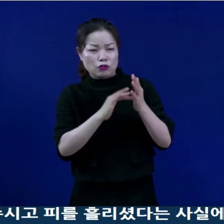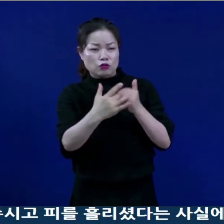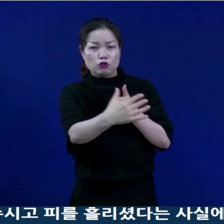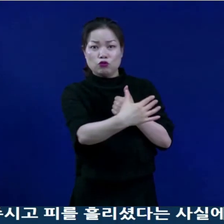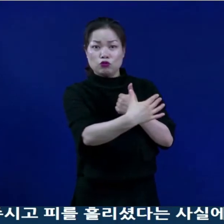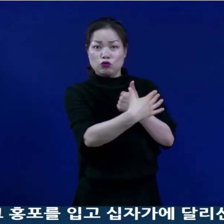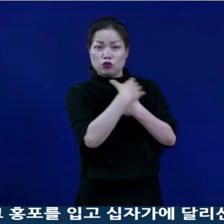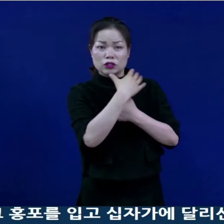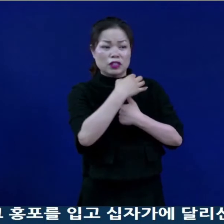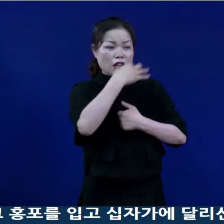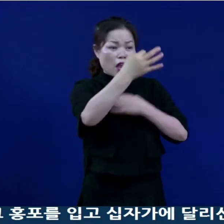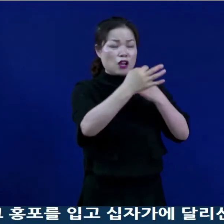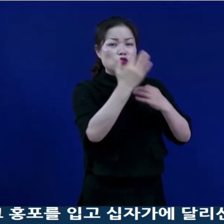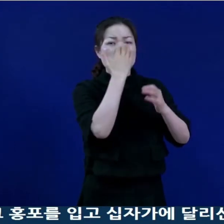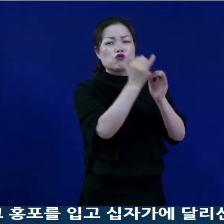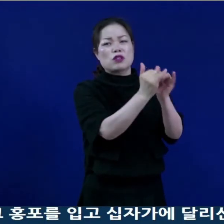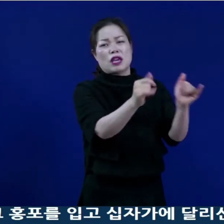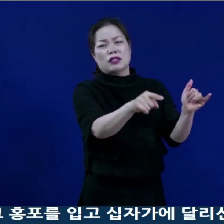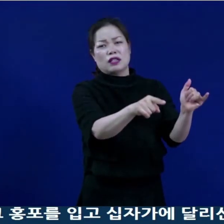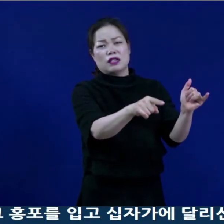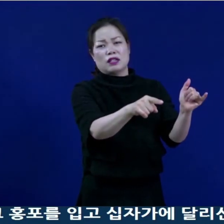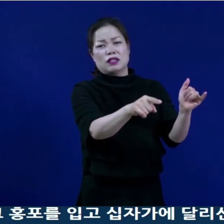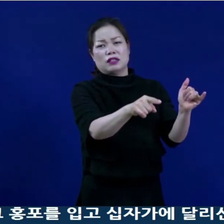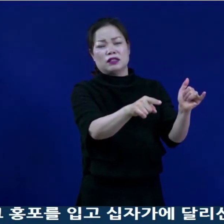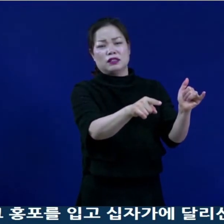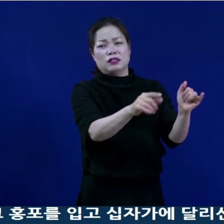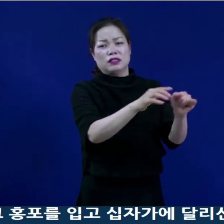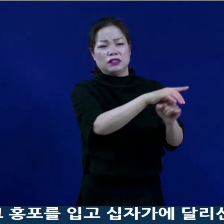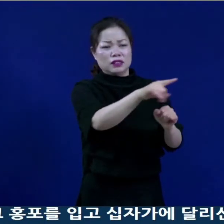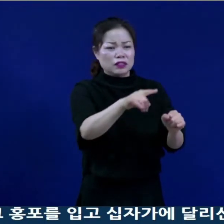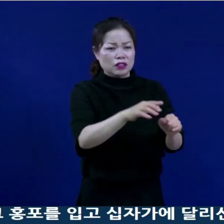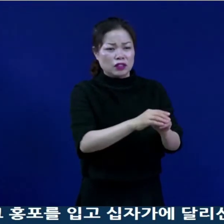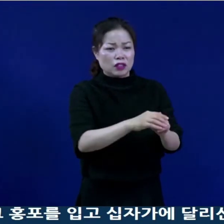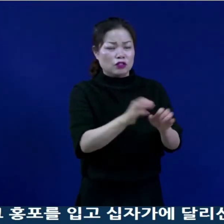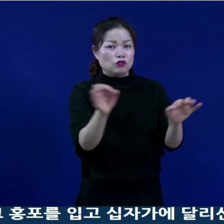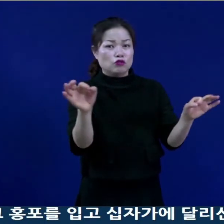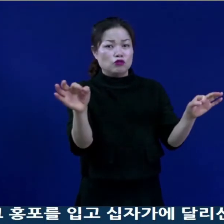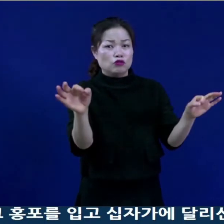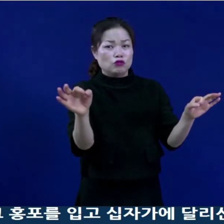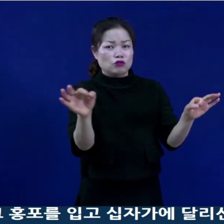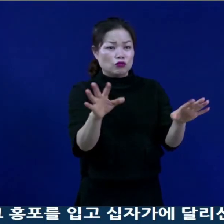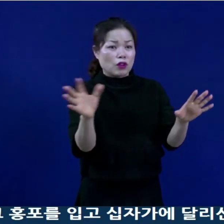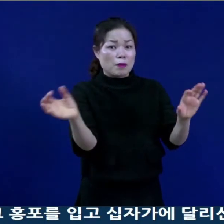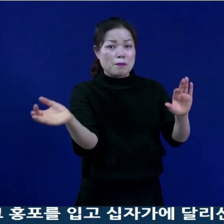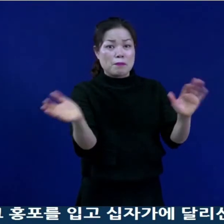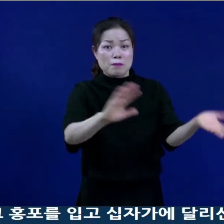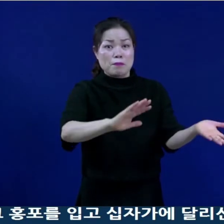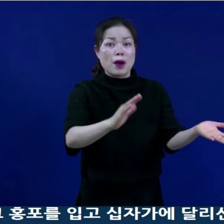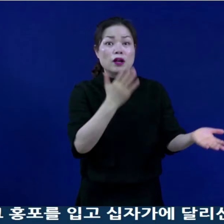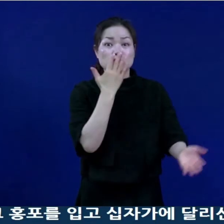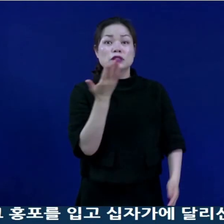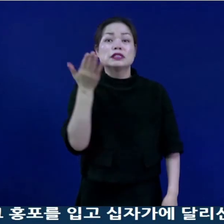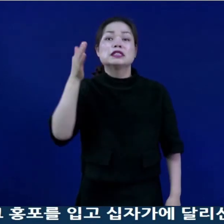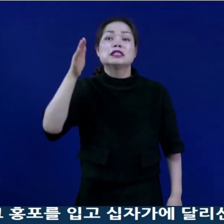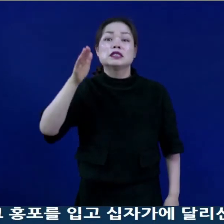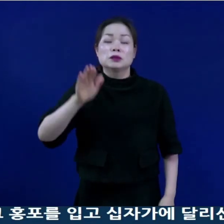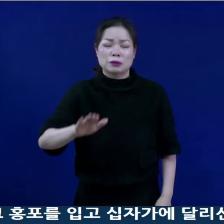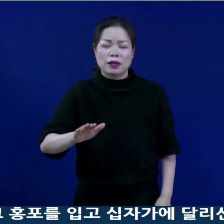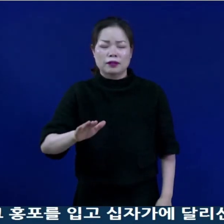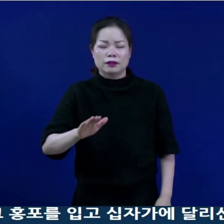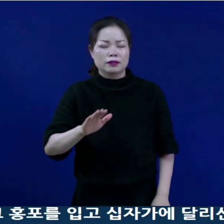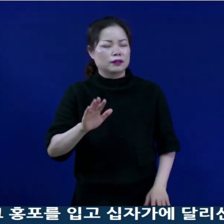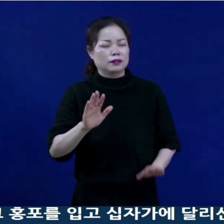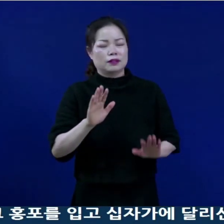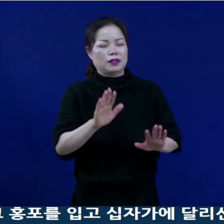죽이라고 소리치는 저 유대인들의 하늘에서 불을 내려서 저들을 일순간에 그들을 멸하실 수도 있으셨습니다. 그러나 그는 그렇게